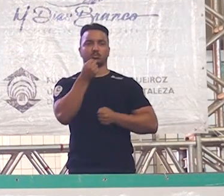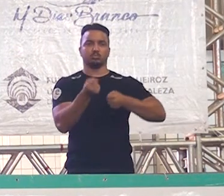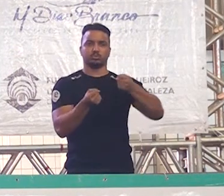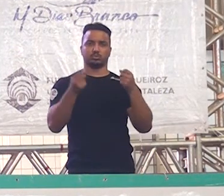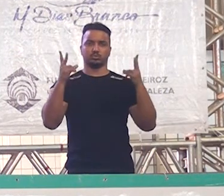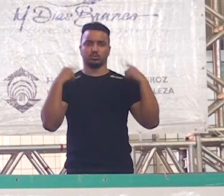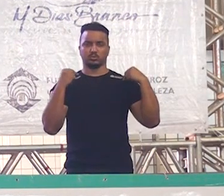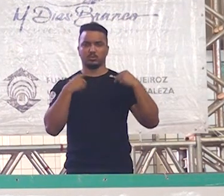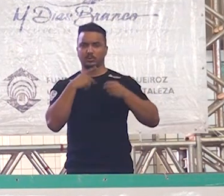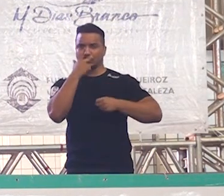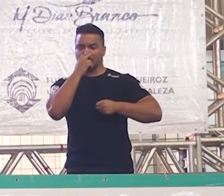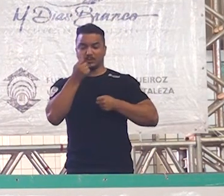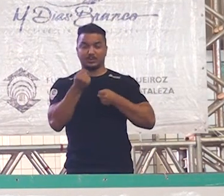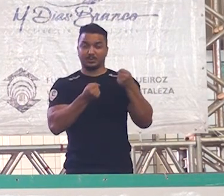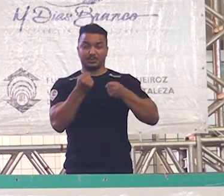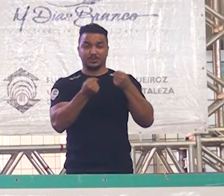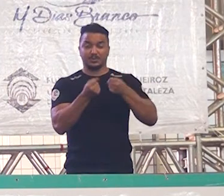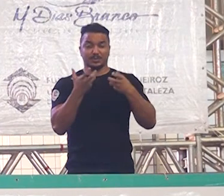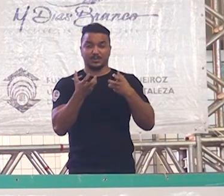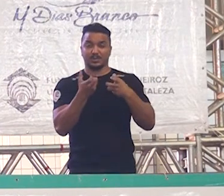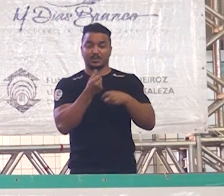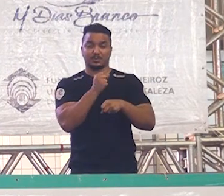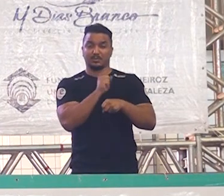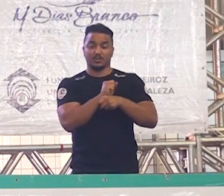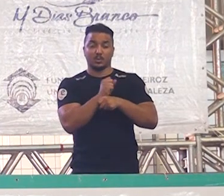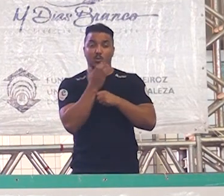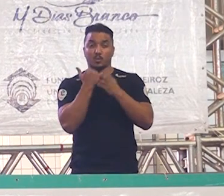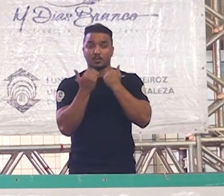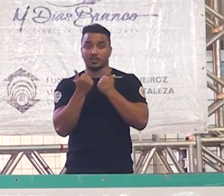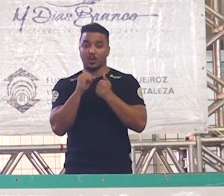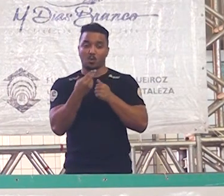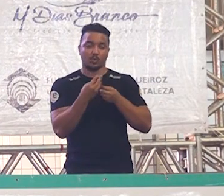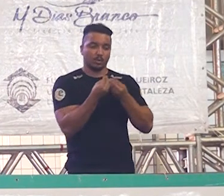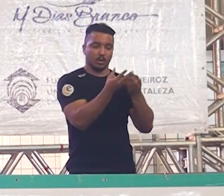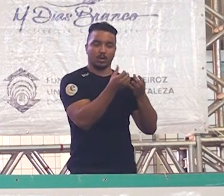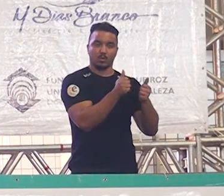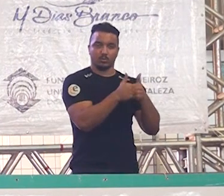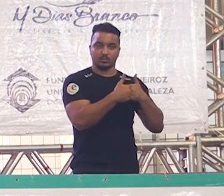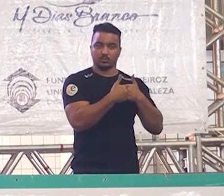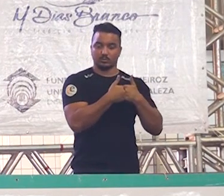está agoniado na última viagem para parar para o lanche ou para entregar o ônibus.